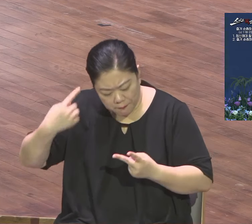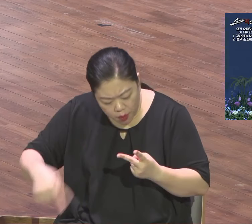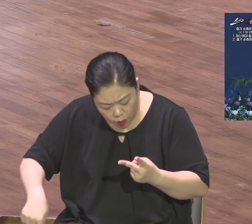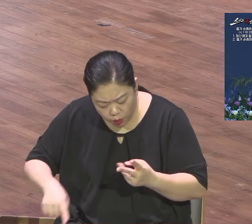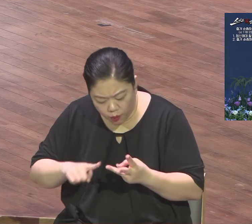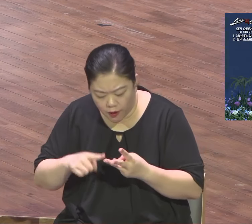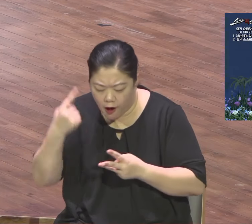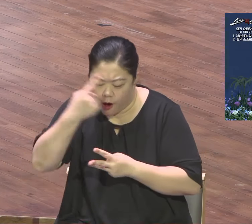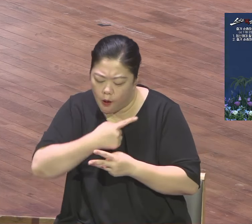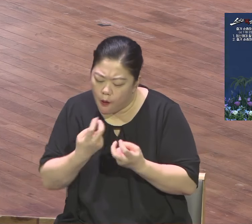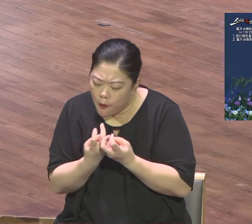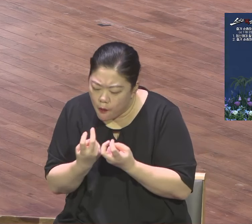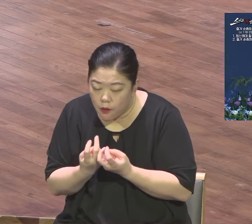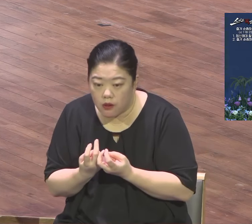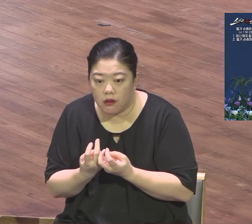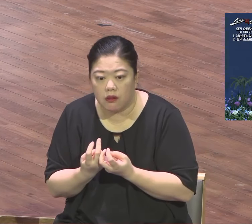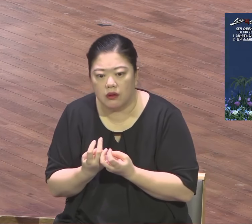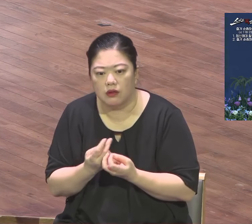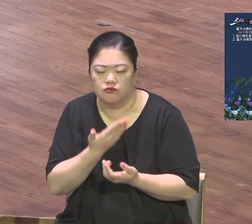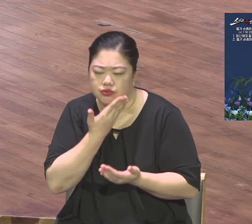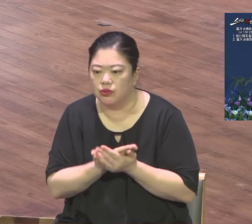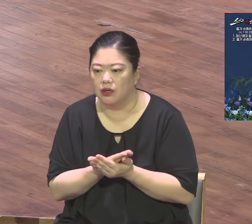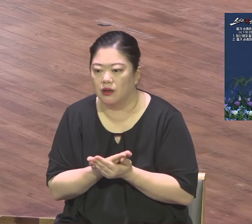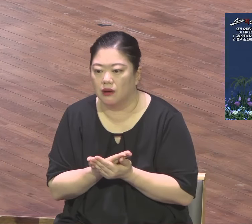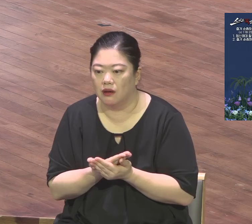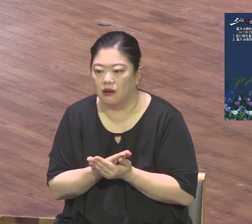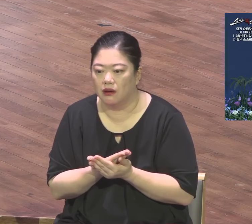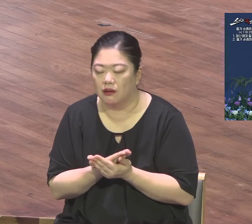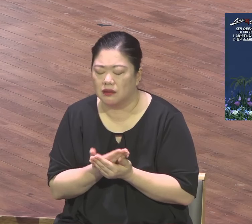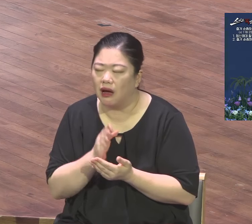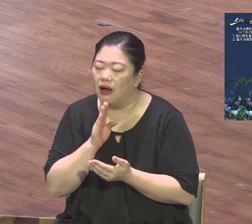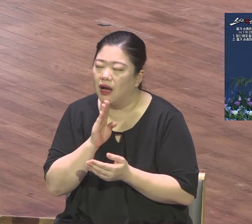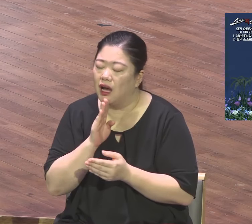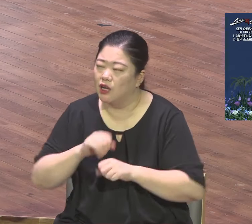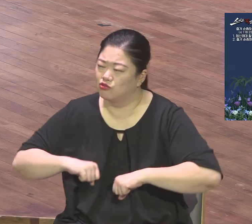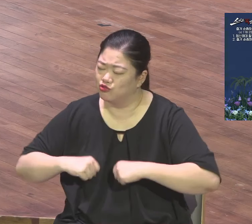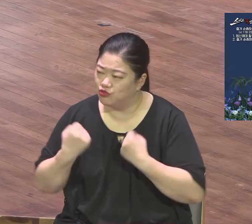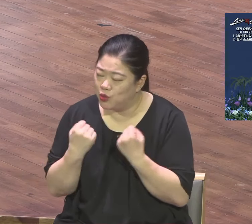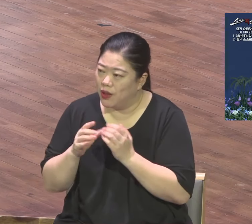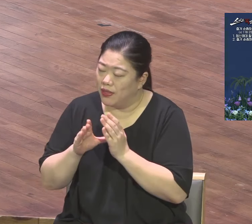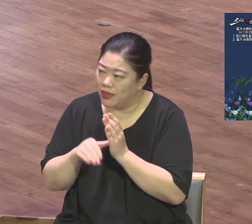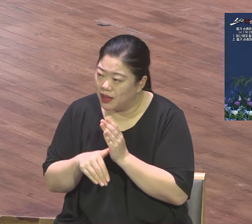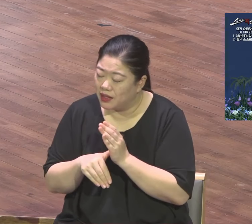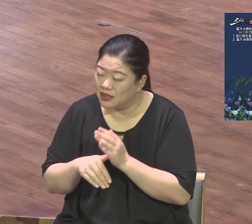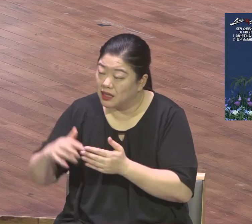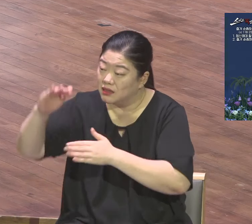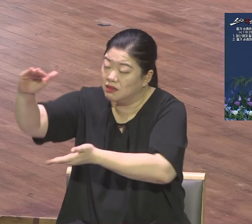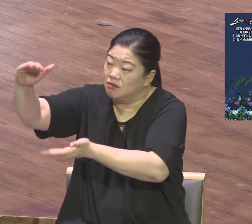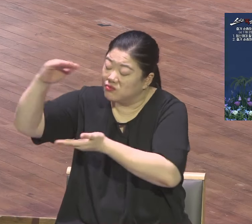걸 그렇게 중요하게 생각하시구나. 순종, 순종, 순종. 순종만 하면.